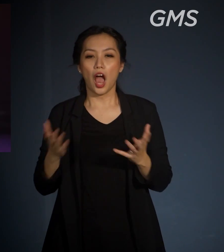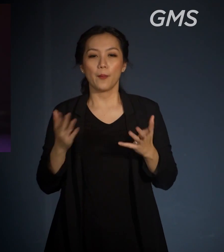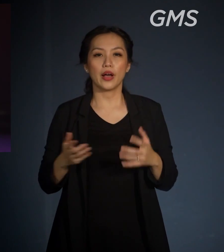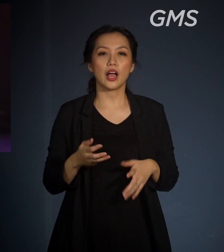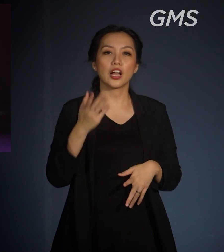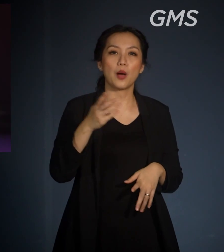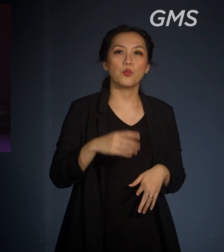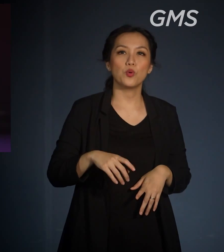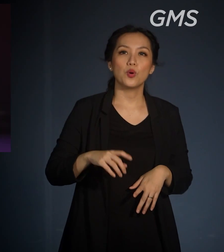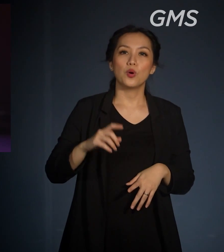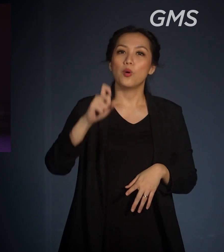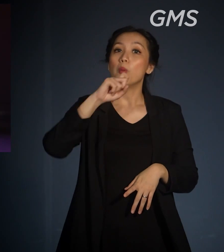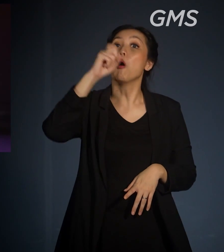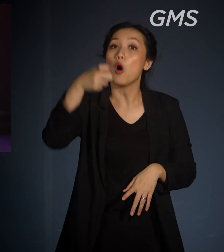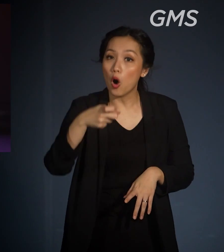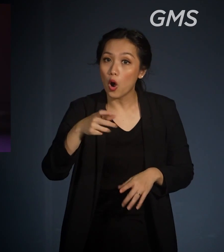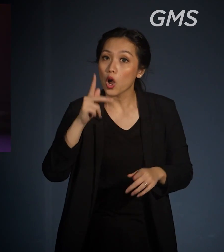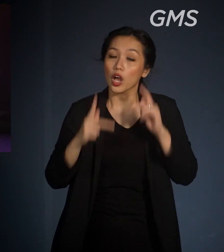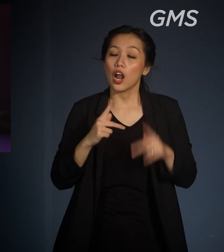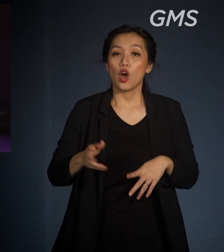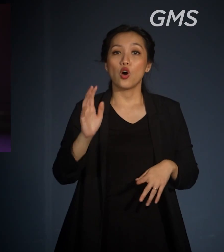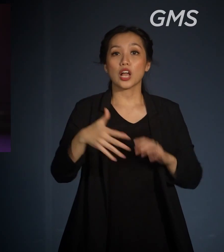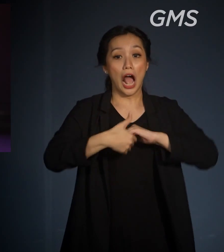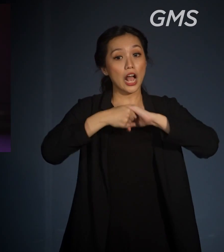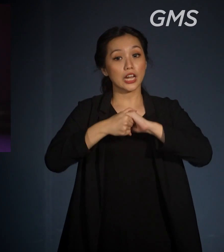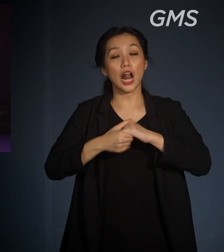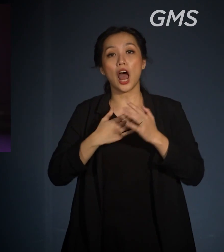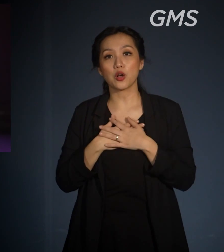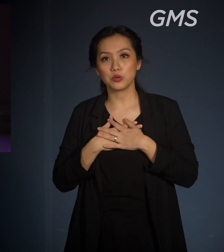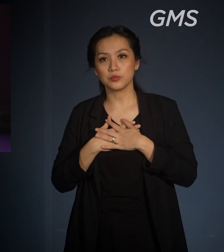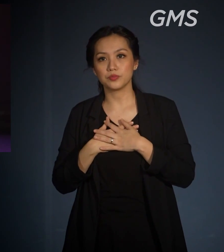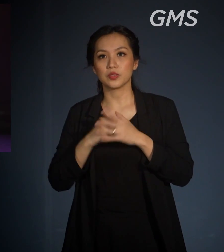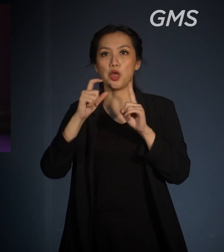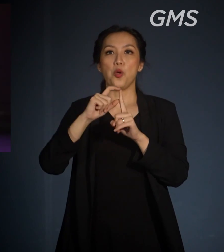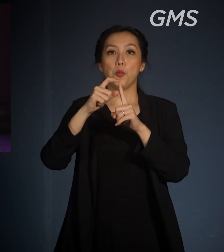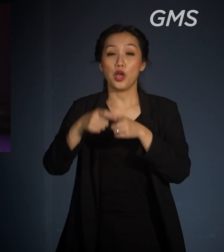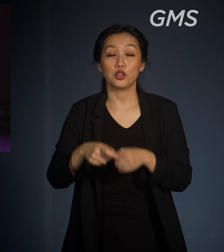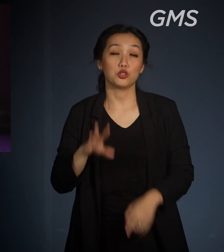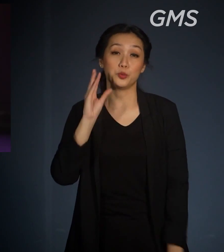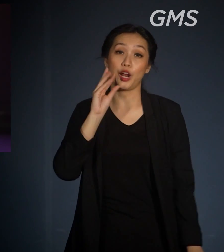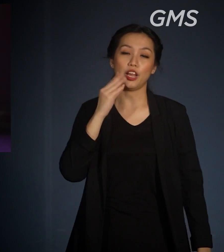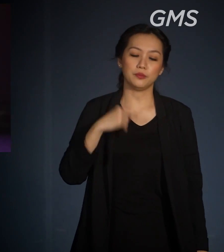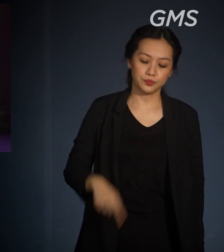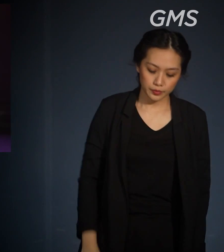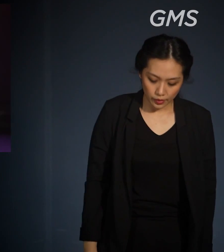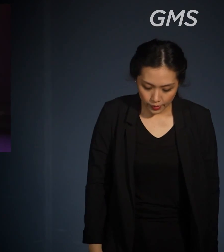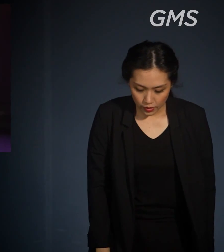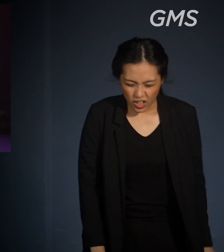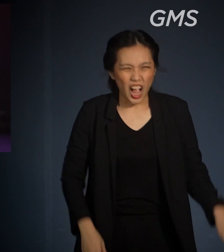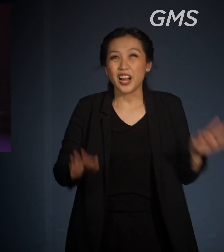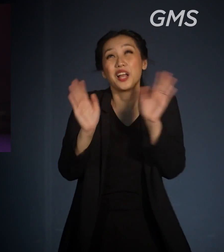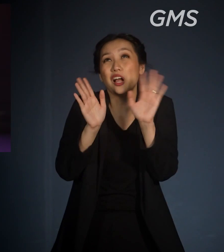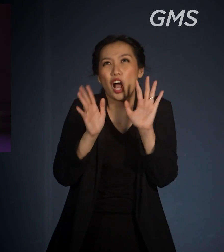dia menyangkali Yesus. Itu adalah Simon yang lama. Tapi Yesus ngomong bahwa engkau adalah